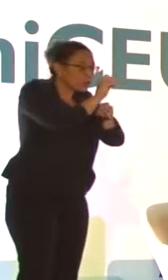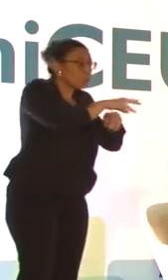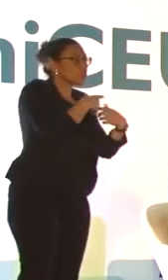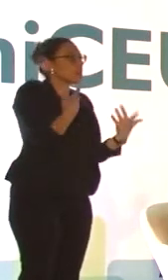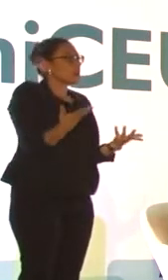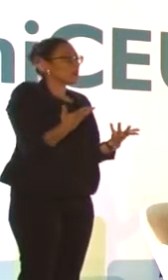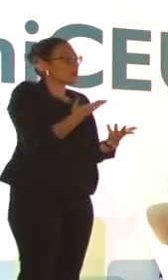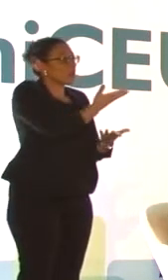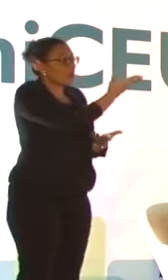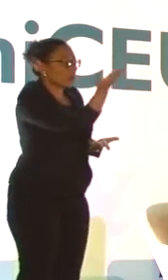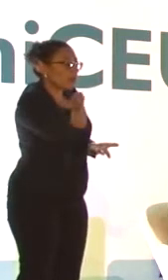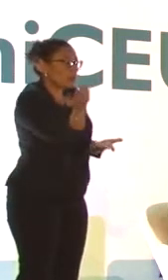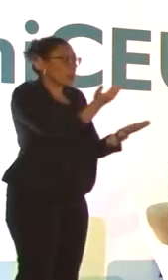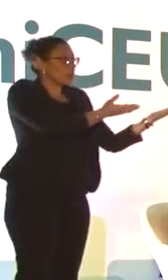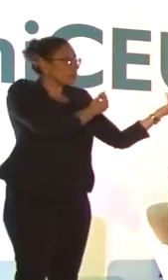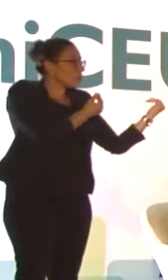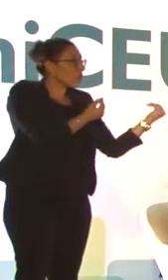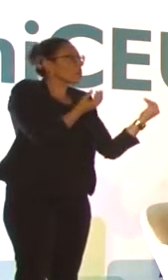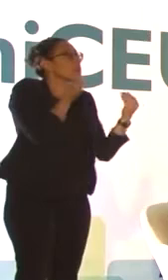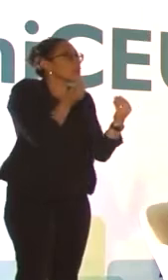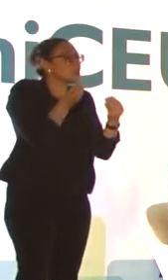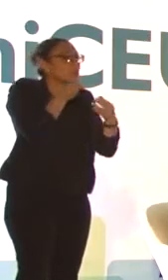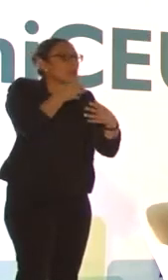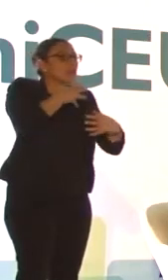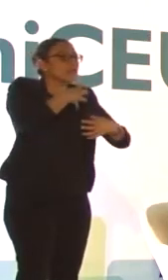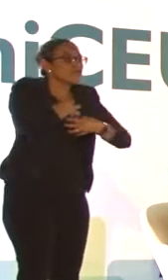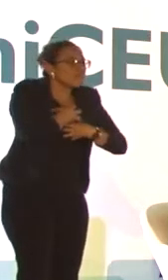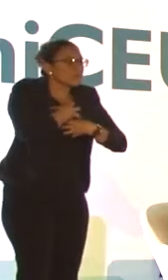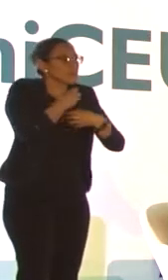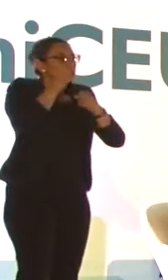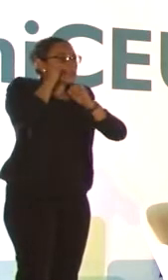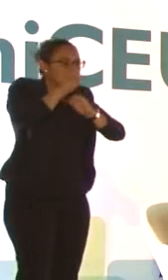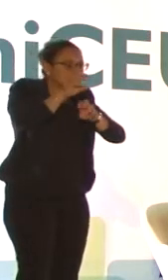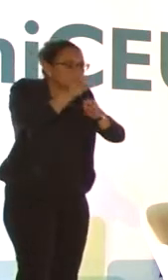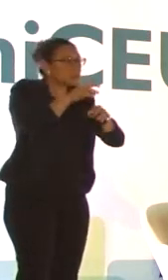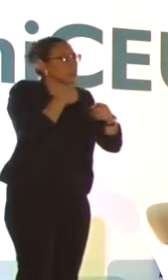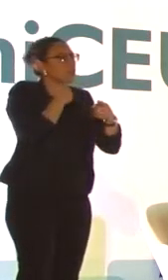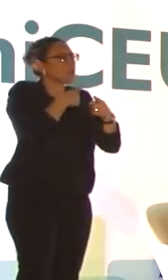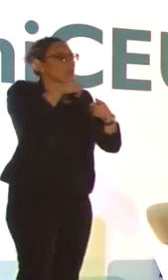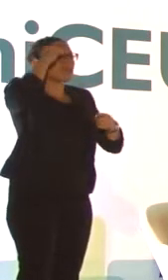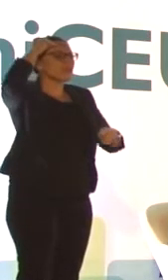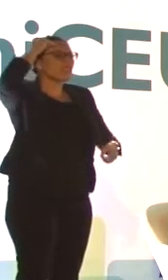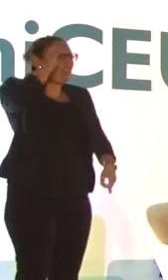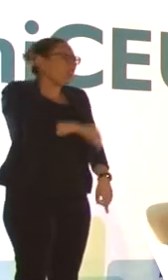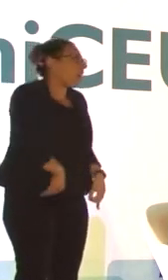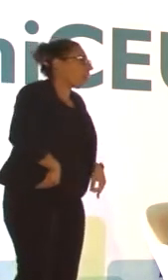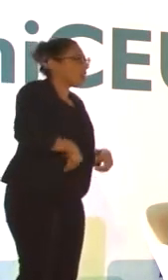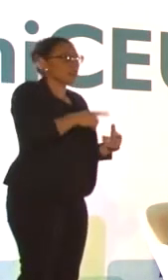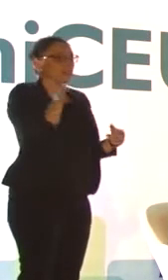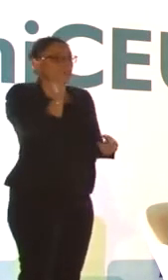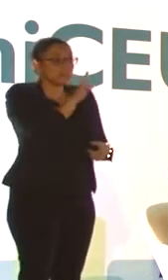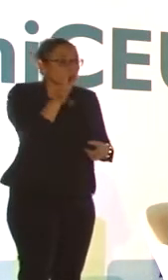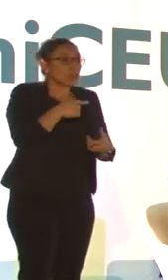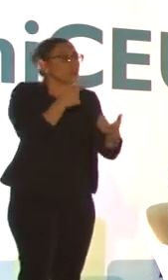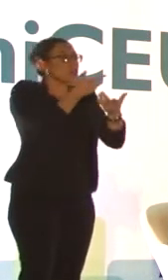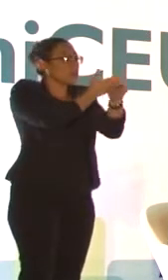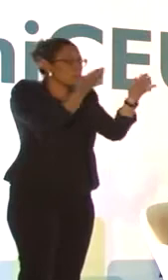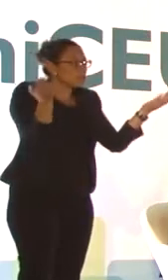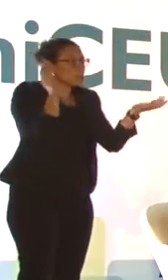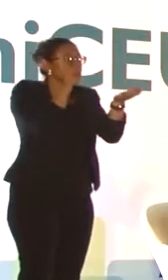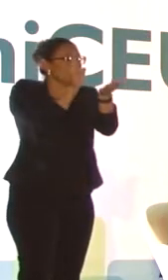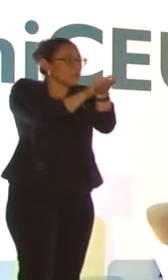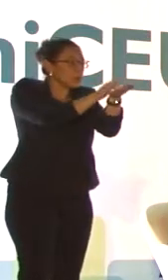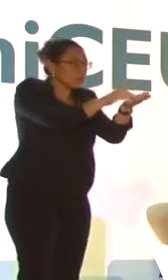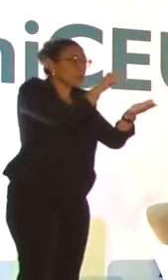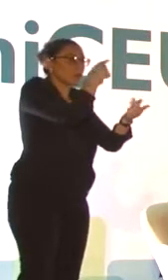de história, para que não coloque fogo em ninguém, nem em si mesmo, para que não desista de si mesmo. Então, olha, parabéns por